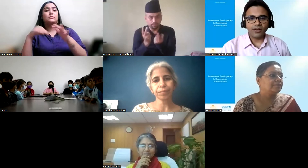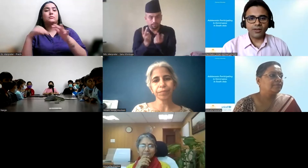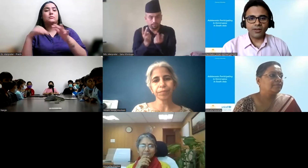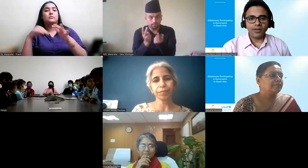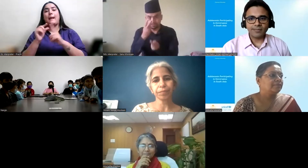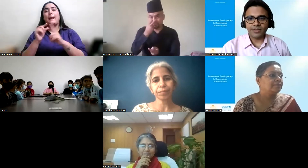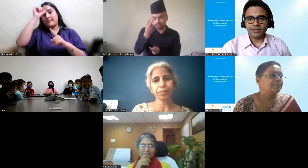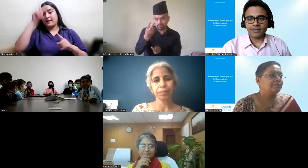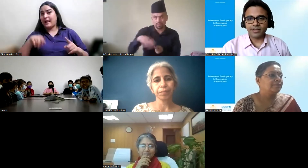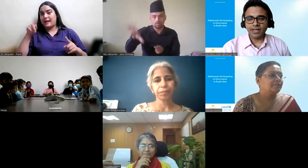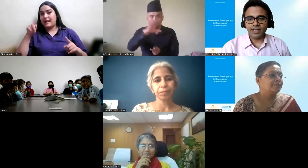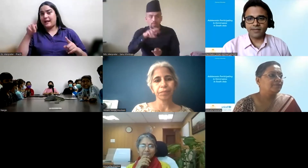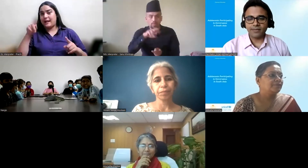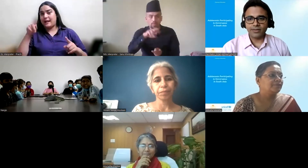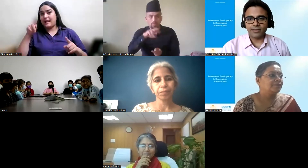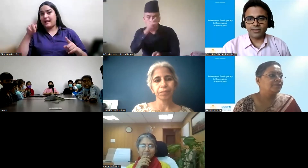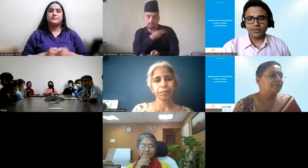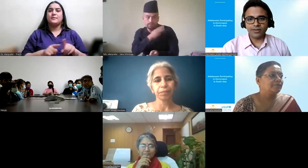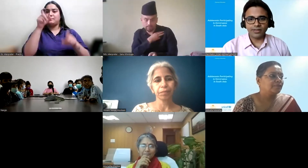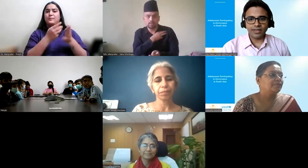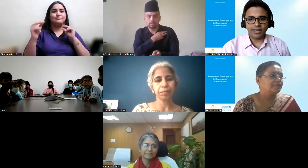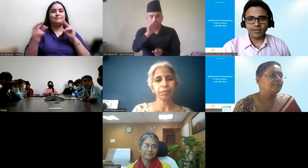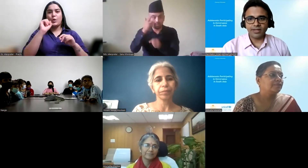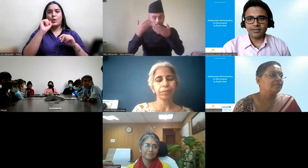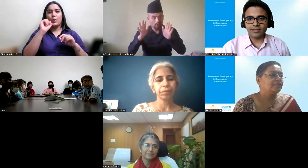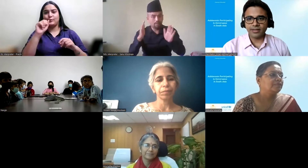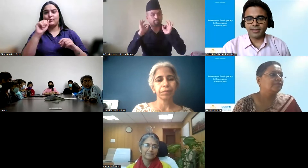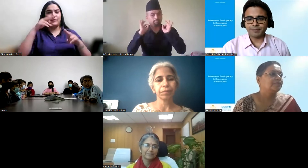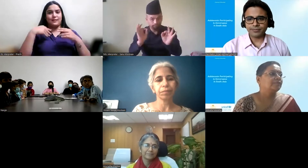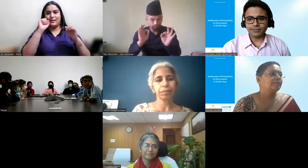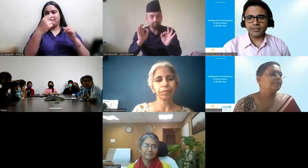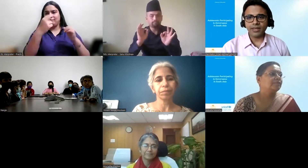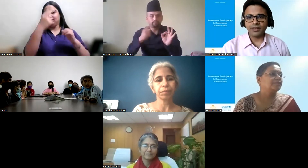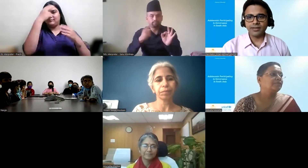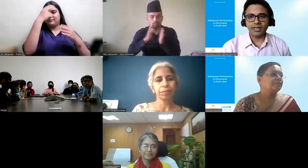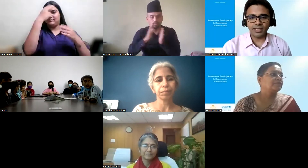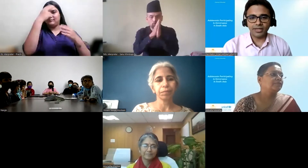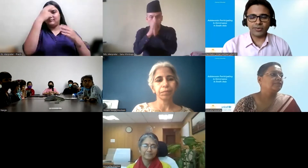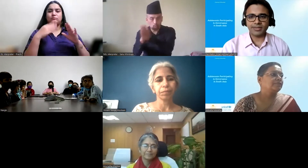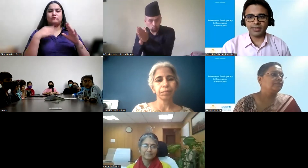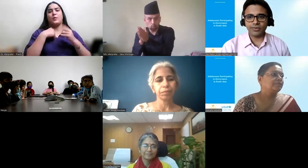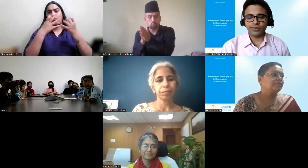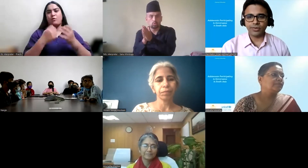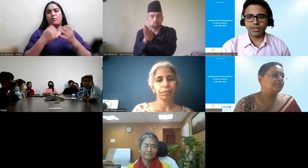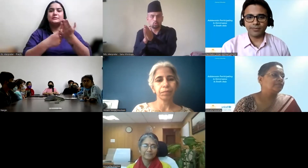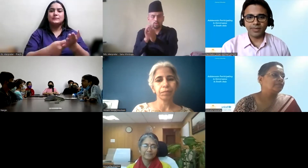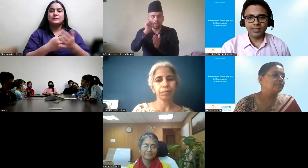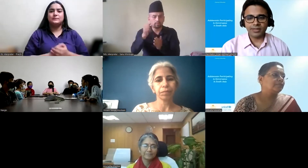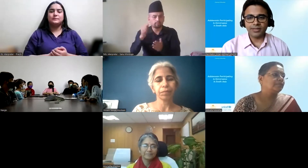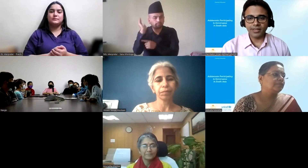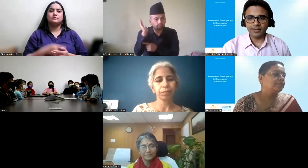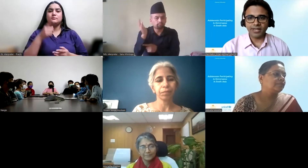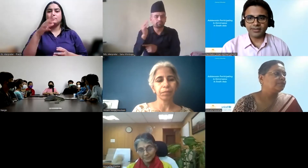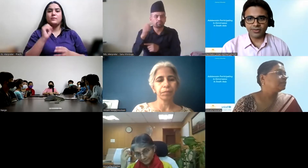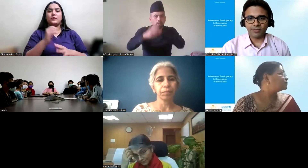the speakers have turned on their cameras, and I request them to share